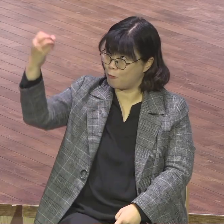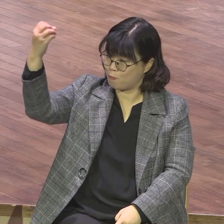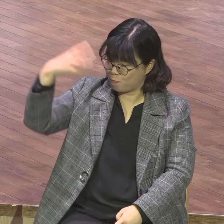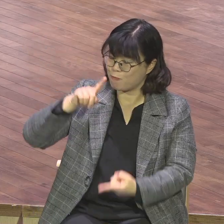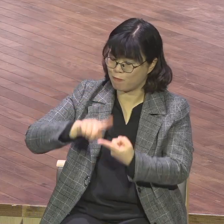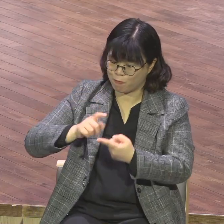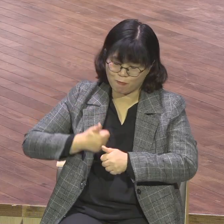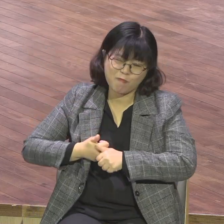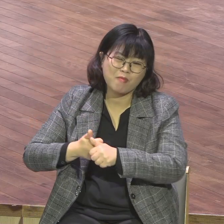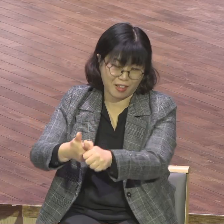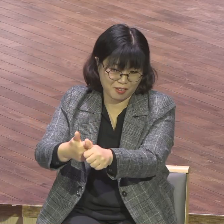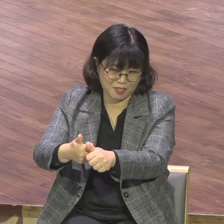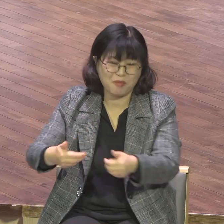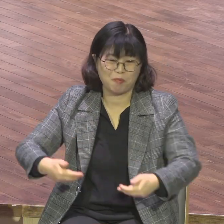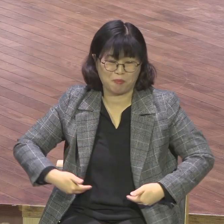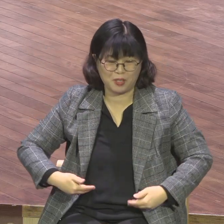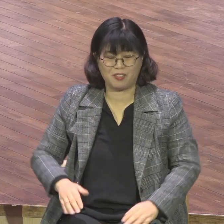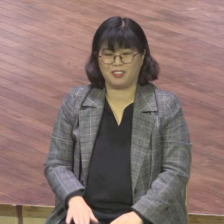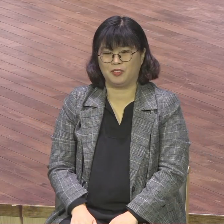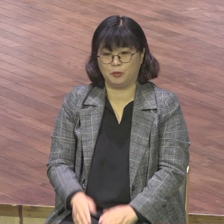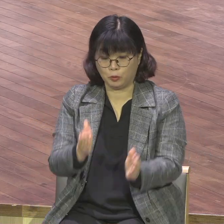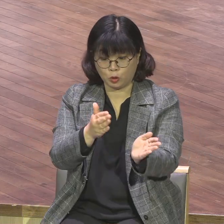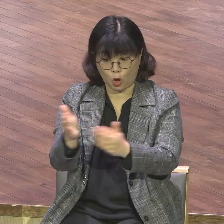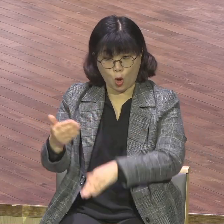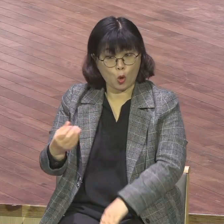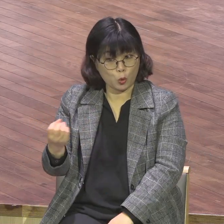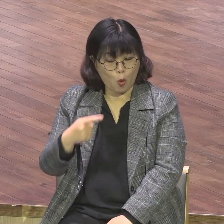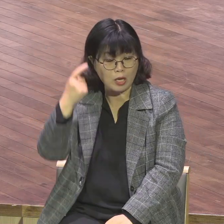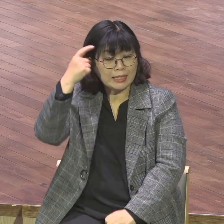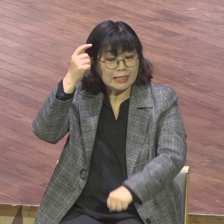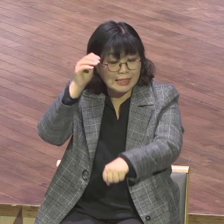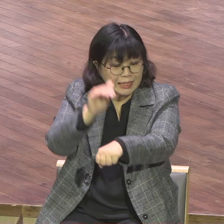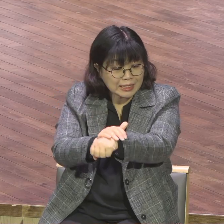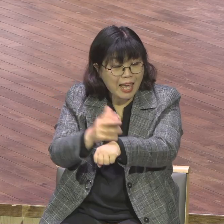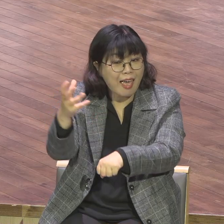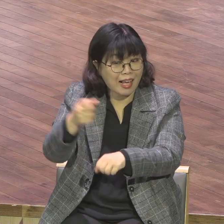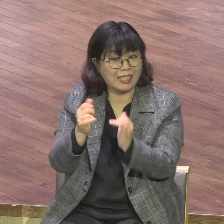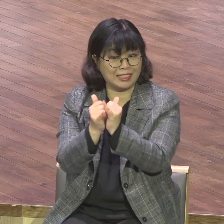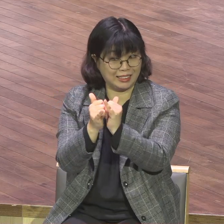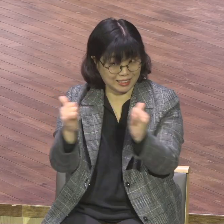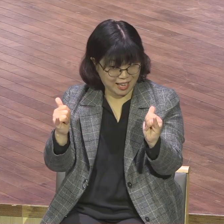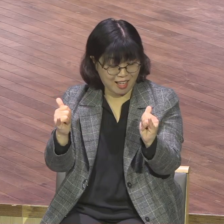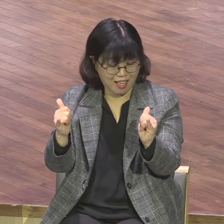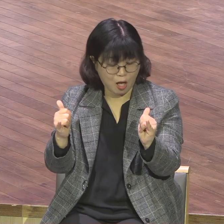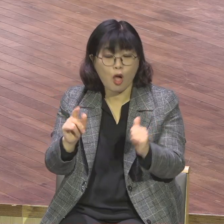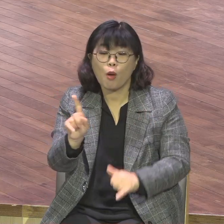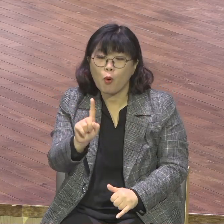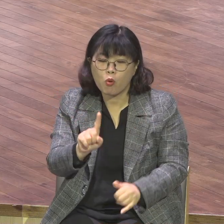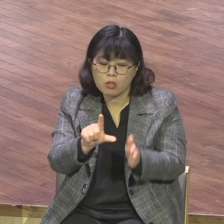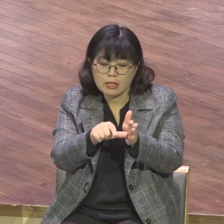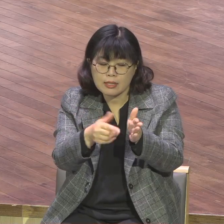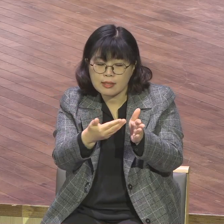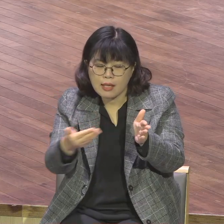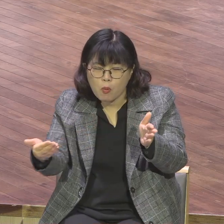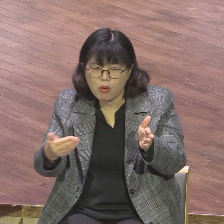그리고 지혜 있는 자같이 행하여 뭐요? 세월을 아끼라. 세월을 아끼라.